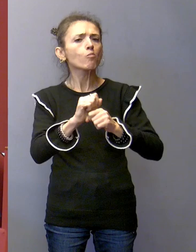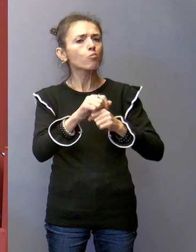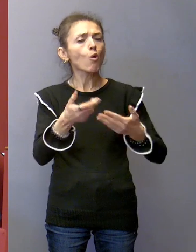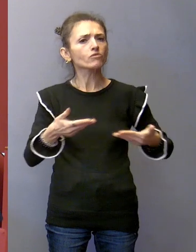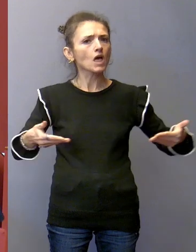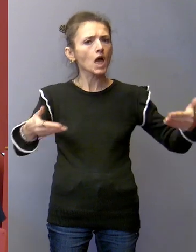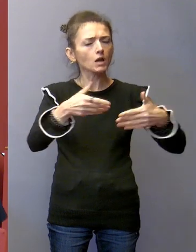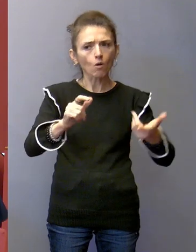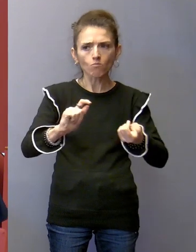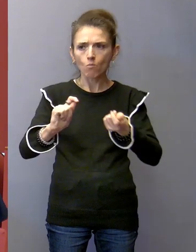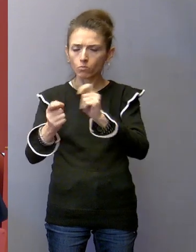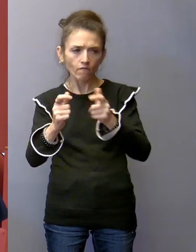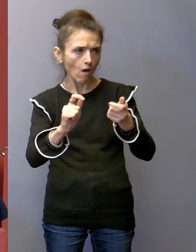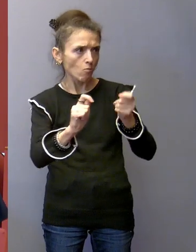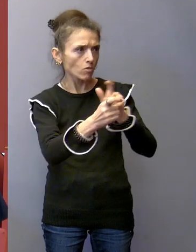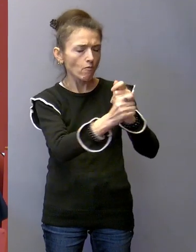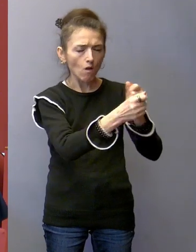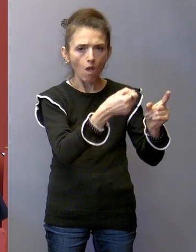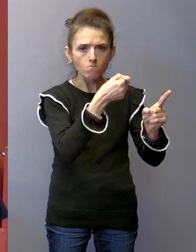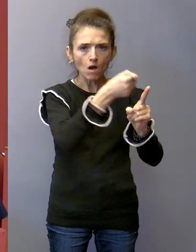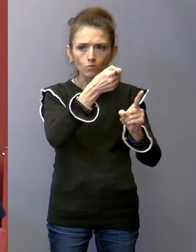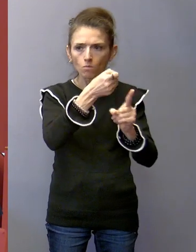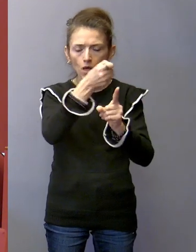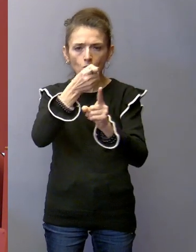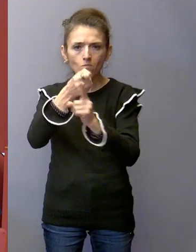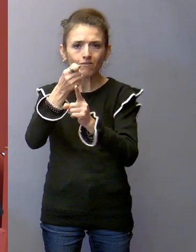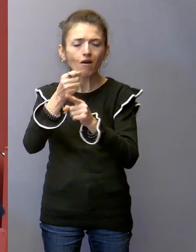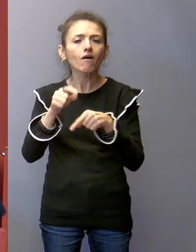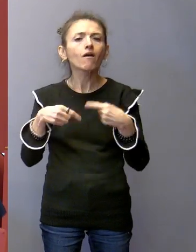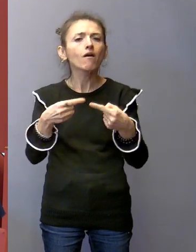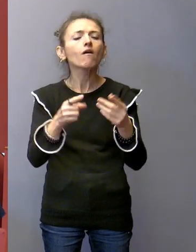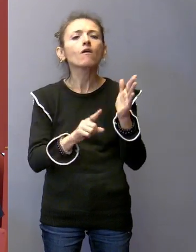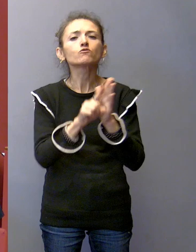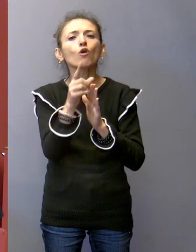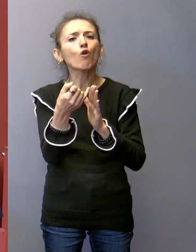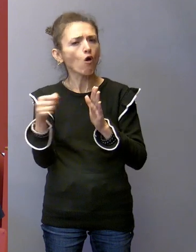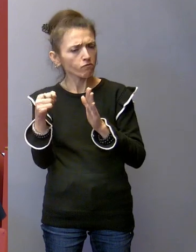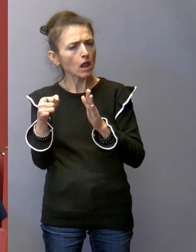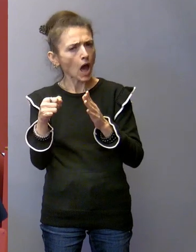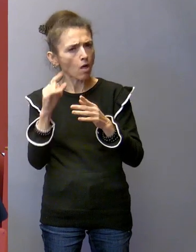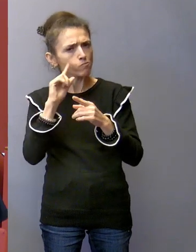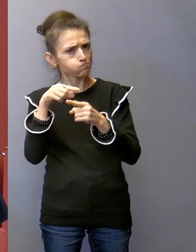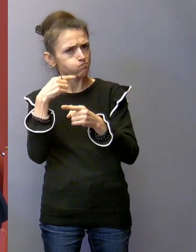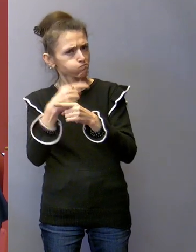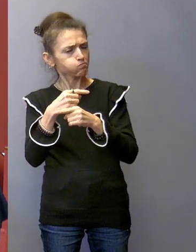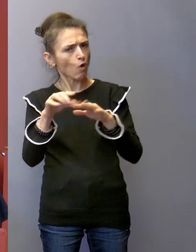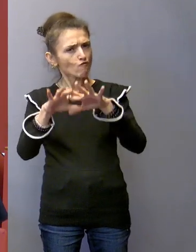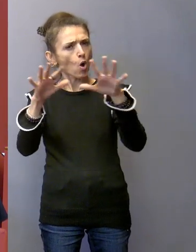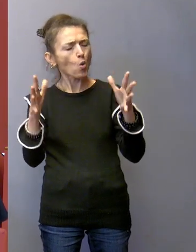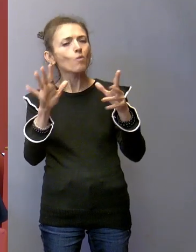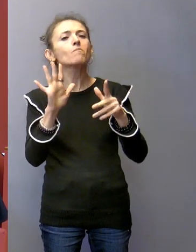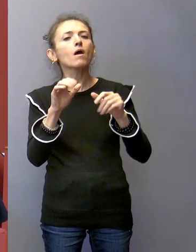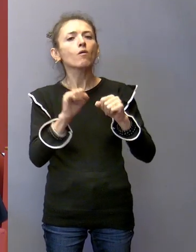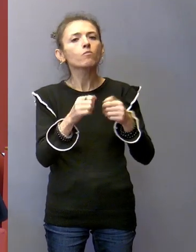di grande impatto e che quindi porterebbero ad un risultato finale identico ma con delle modificazioni e delle